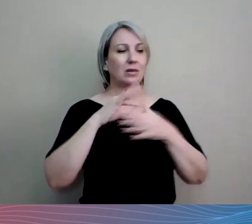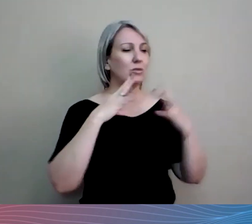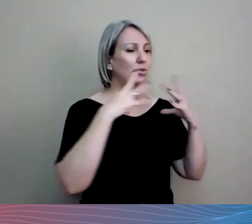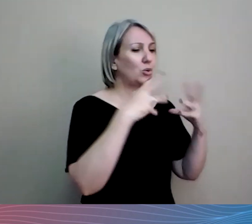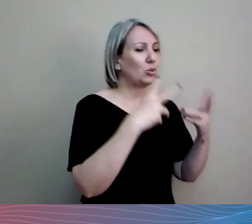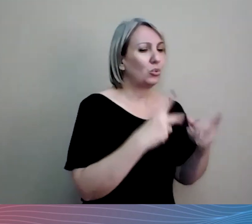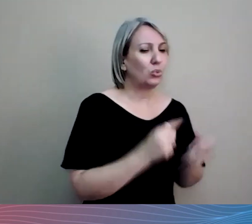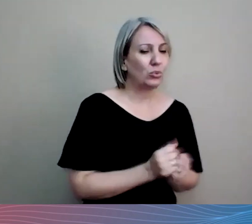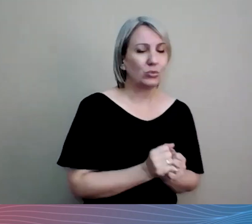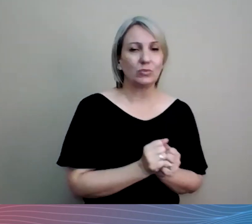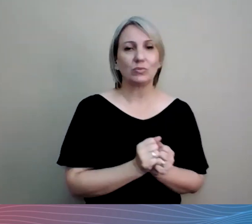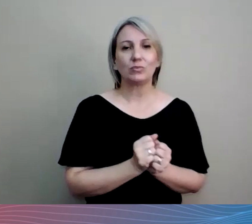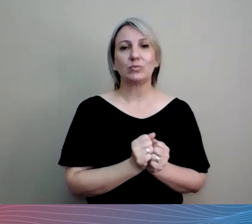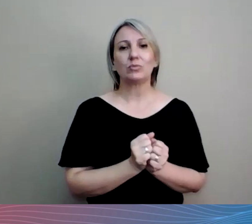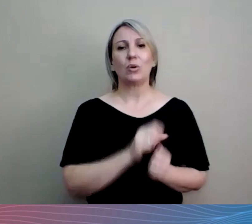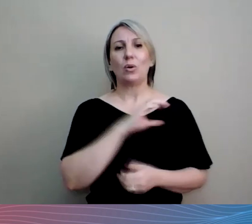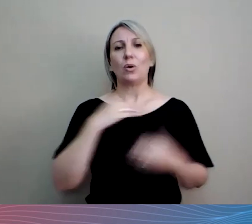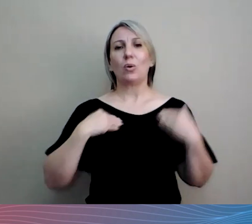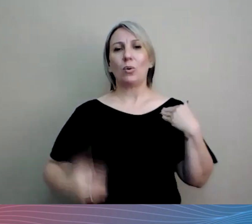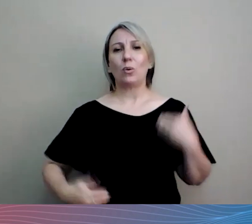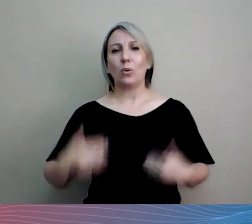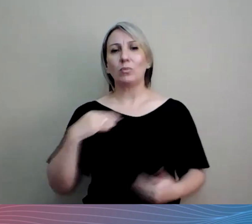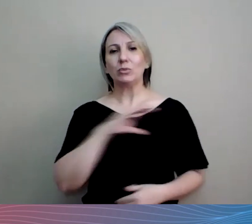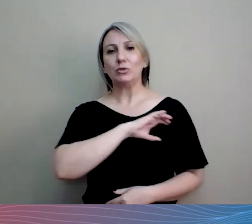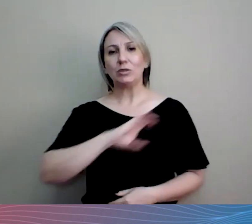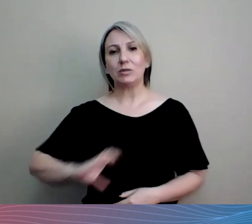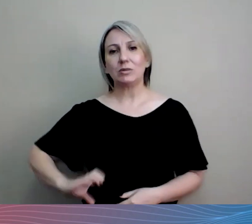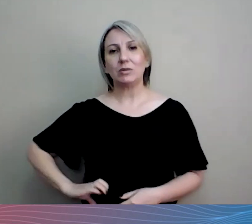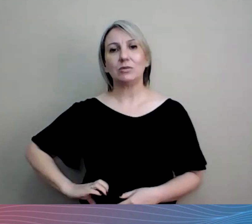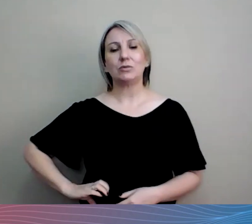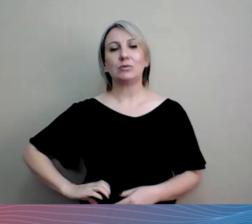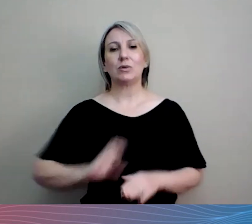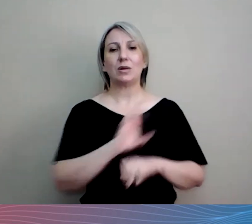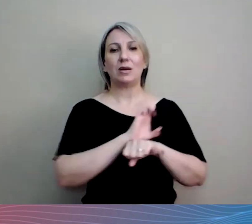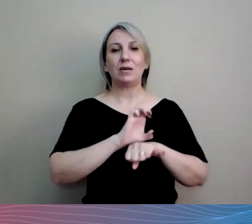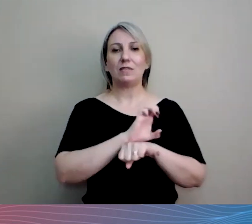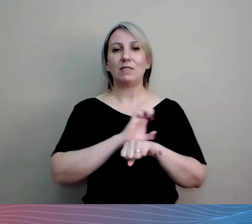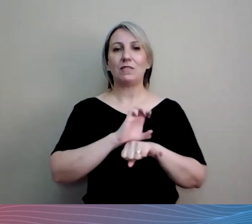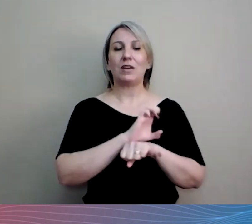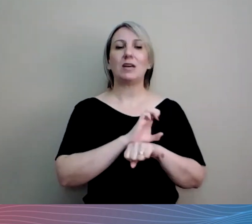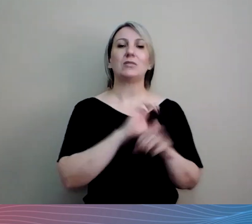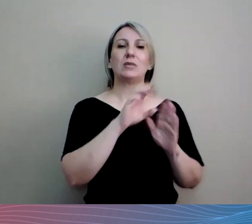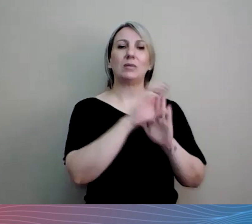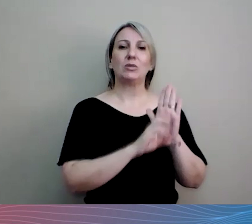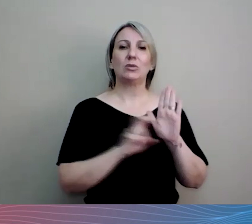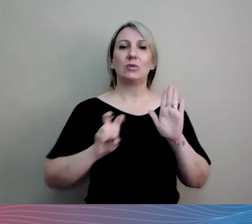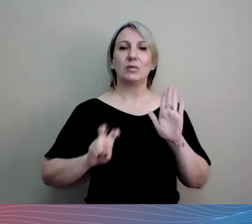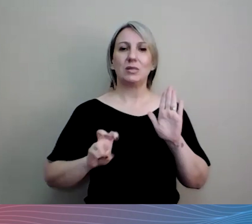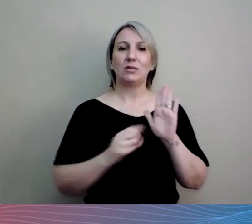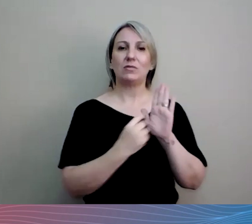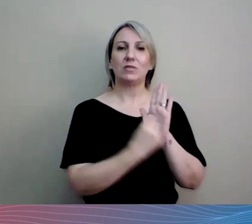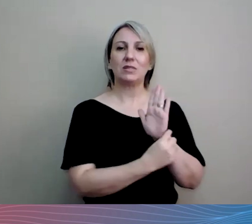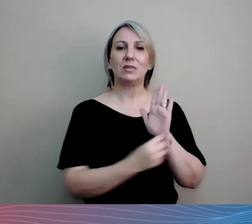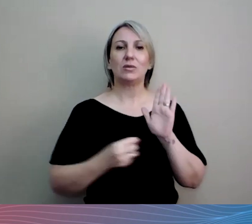da igreja, o corpo de Cristo. Efésios 5, 23 e Colossenses 1, 18.